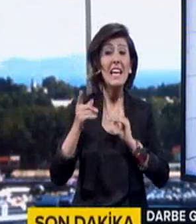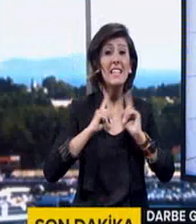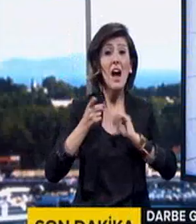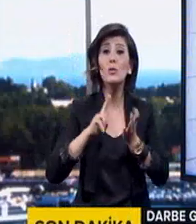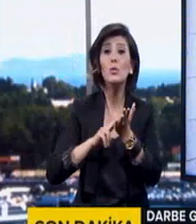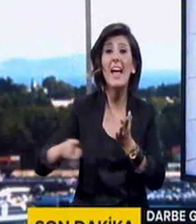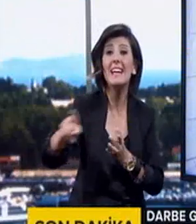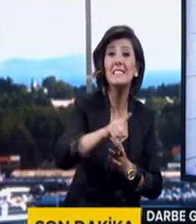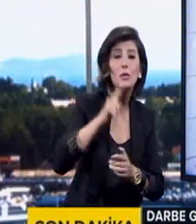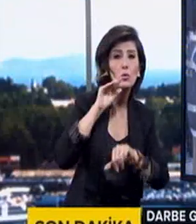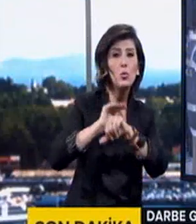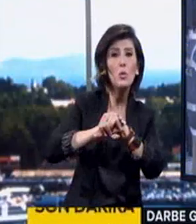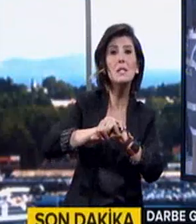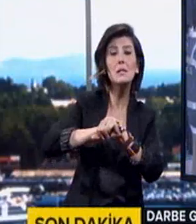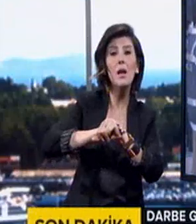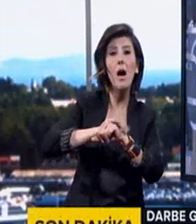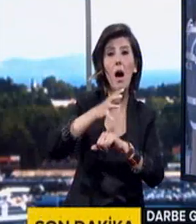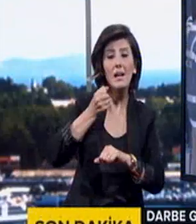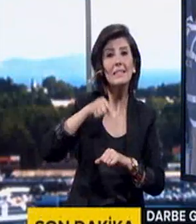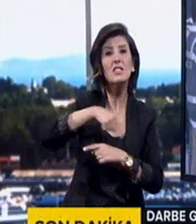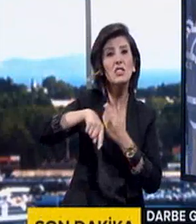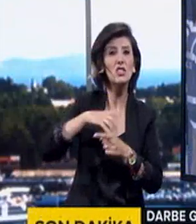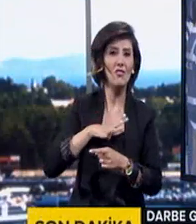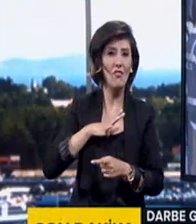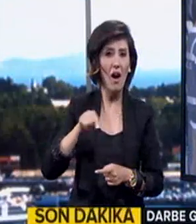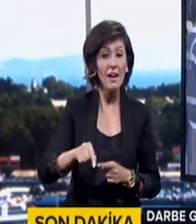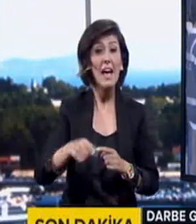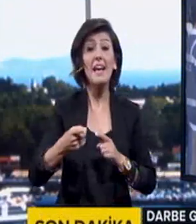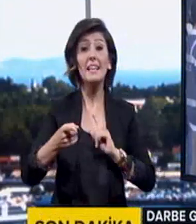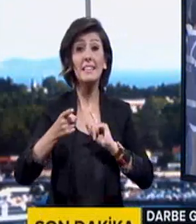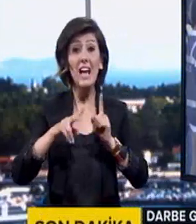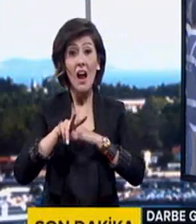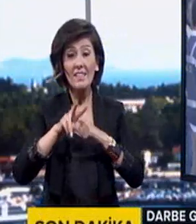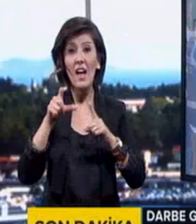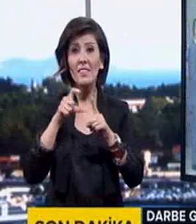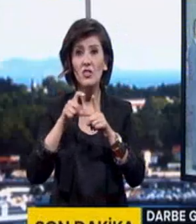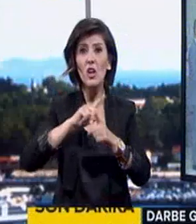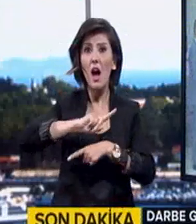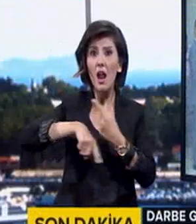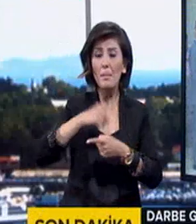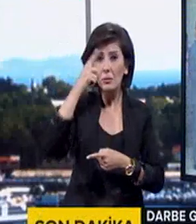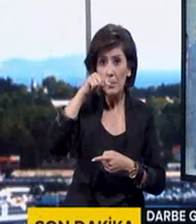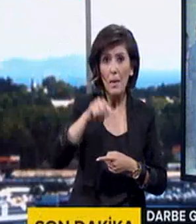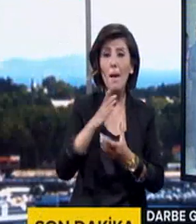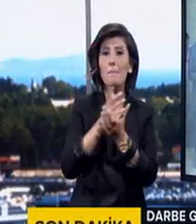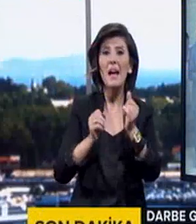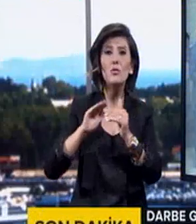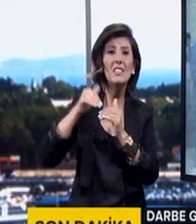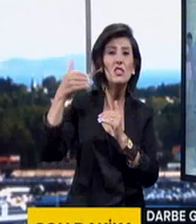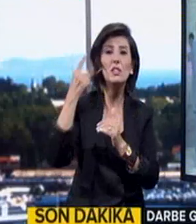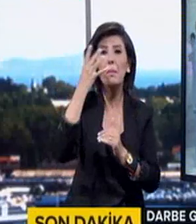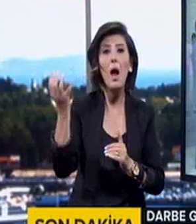mensupları hakkında gözaltı işlemi uygulanıyor. Yargıtay ve Danıştay'a aramalar nedeniyle personel dışında kimse